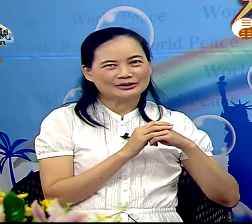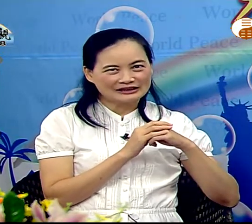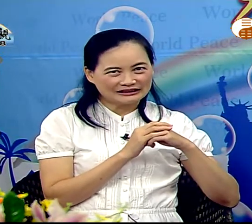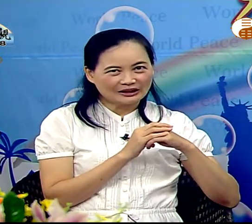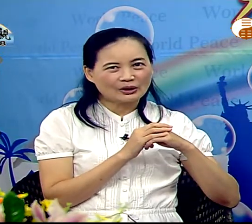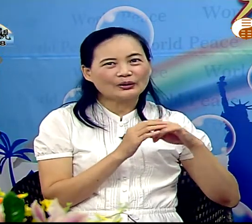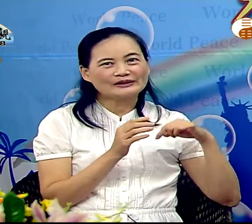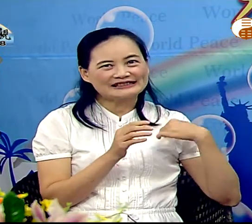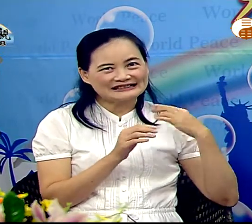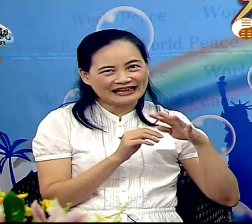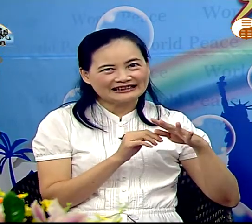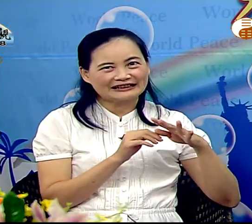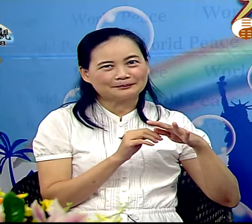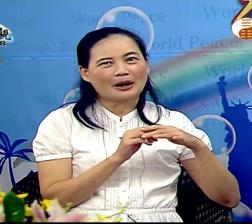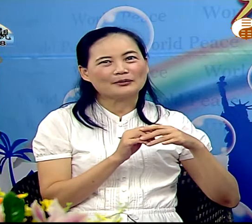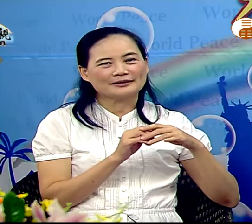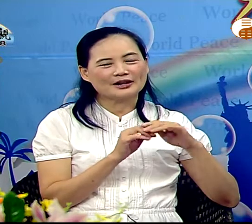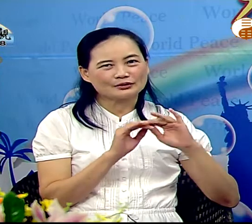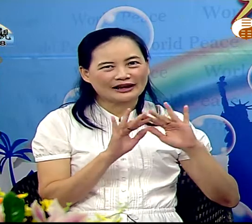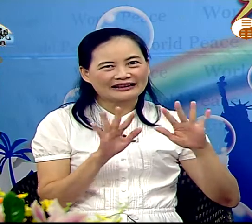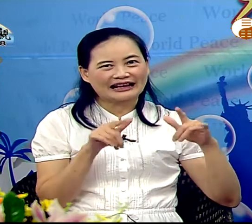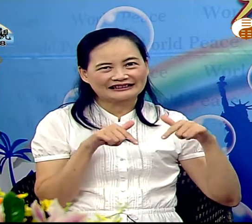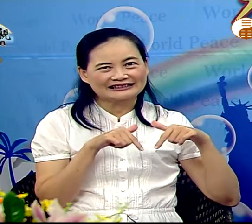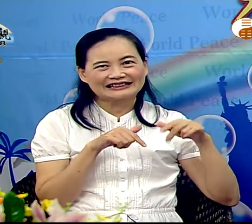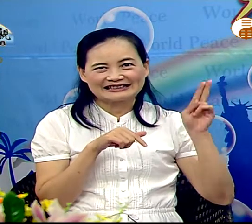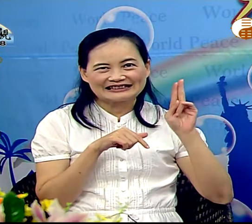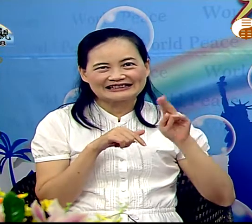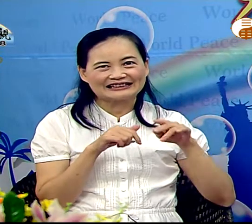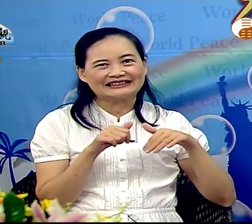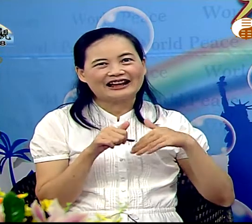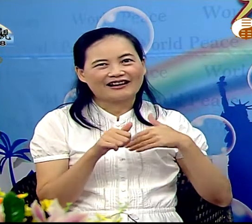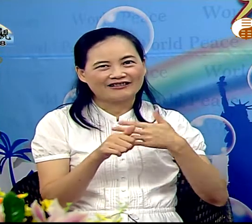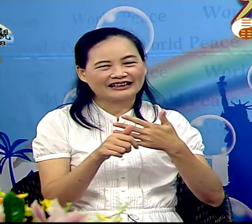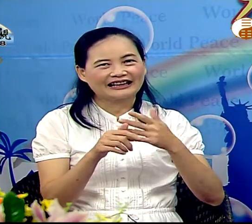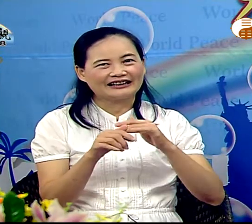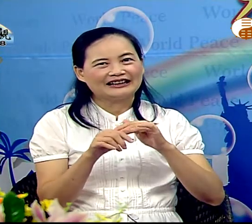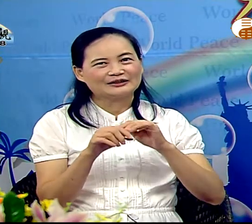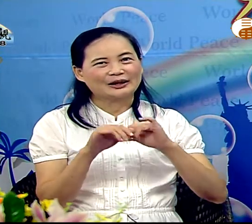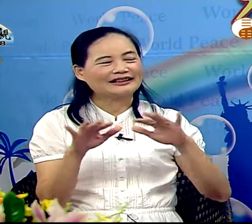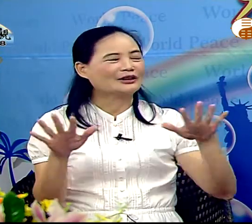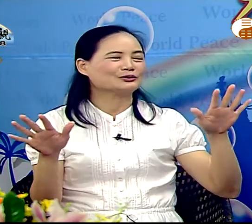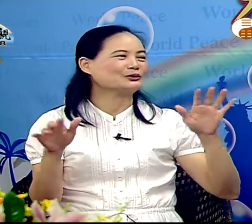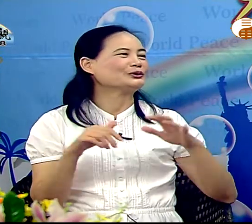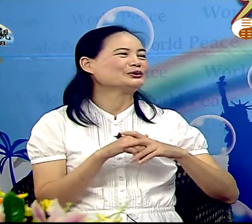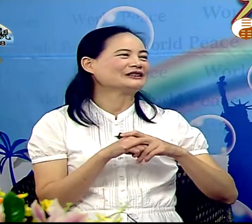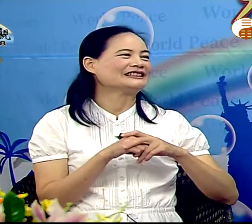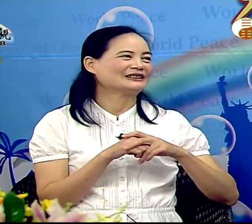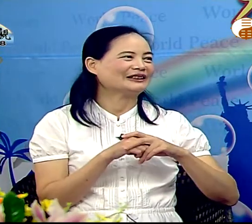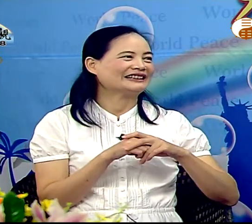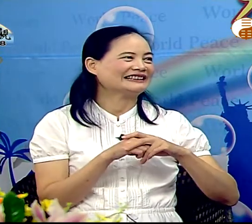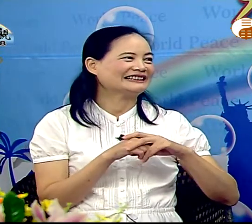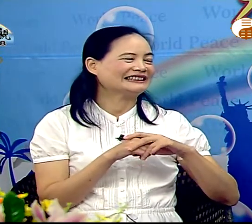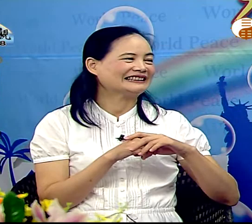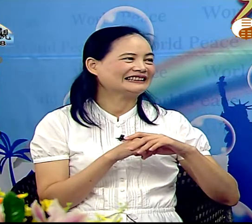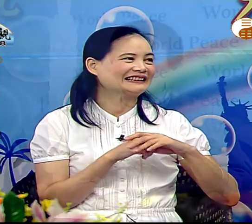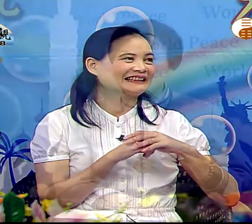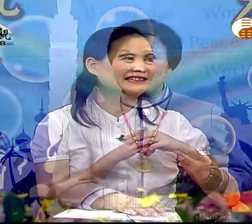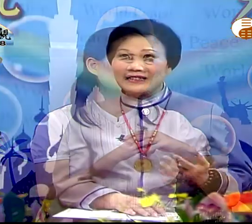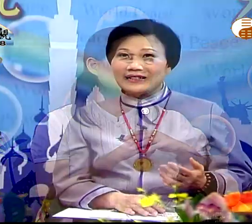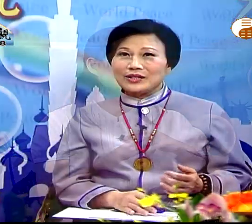很能够自然的把我们要传达的这个心声好给传达出去。 是， 对。 那在学校里面学